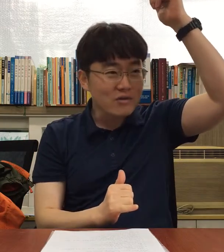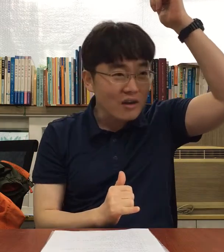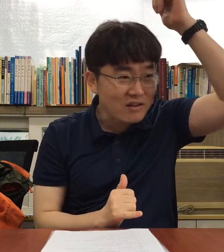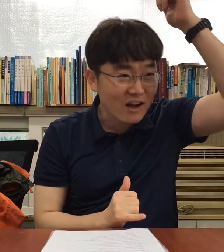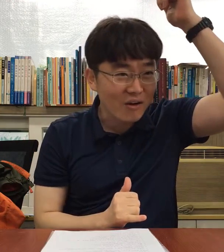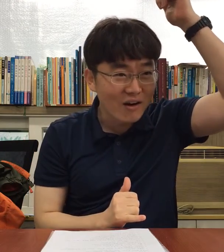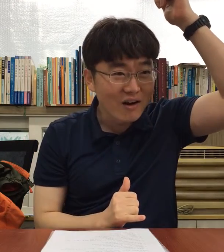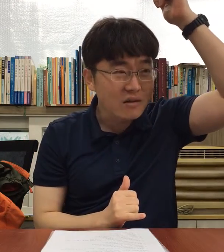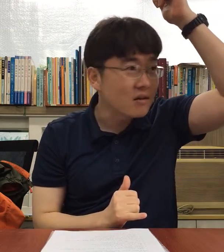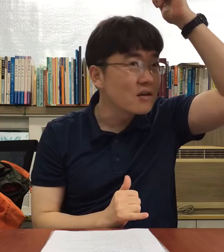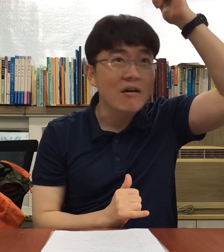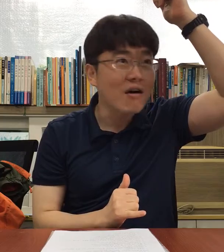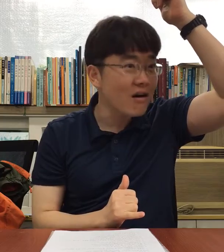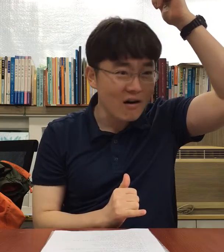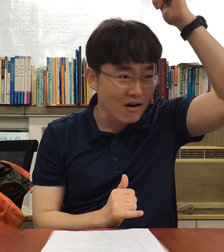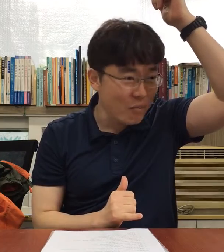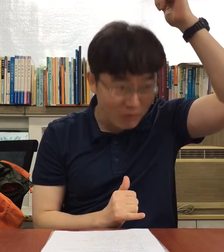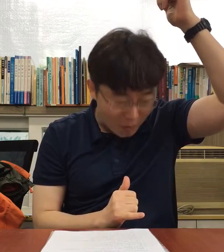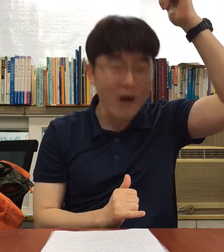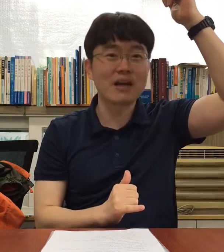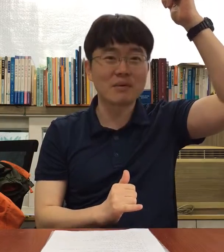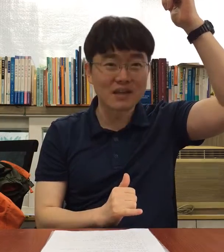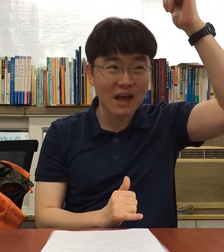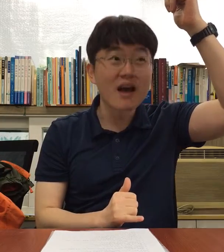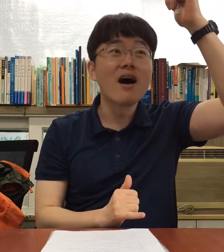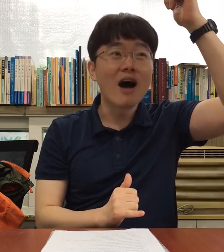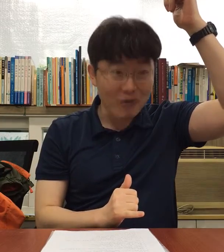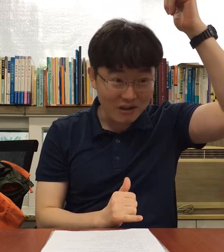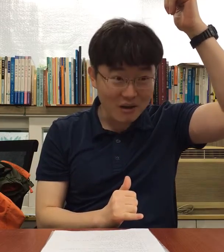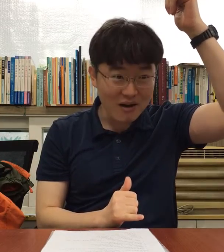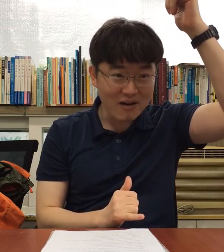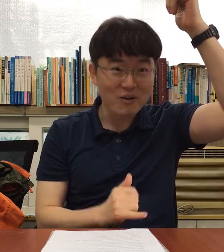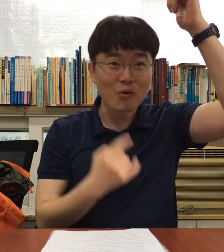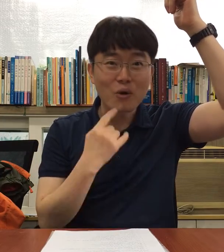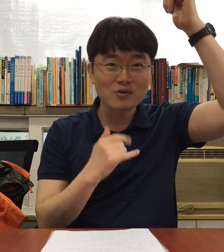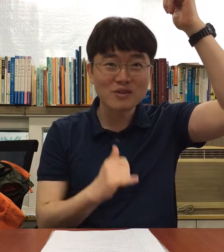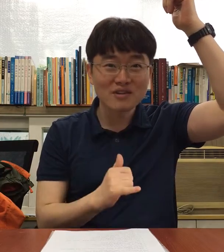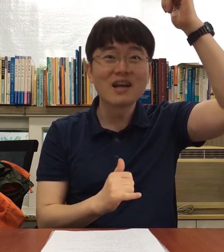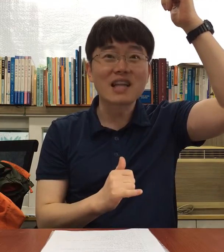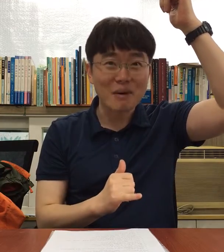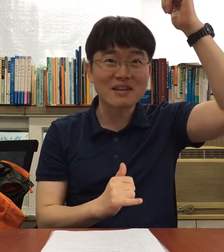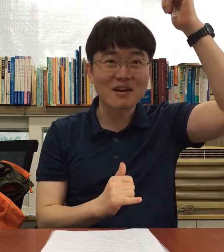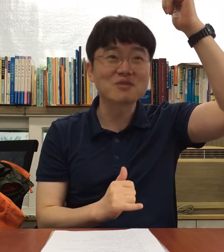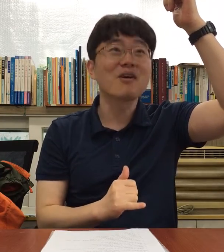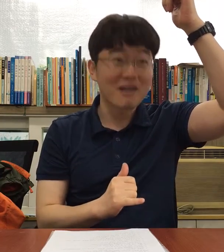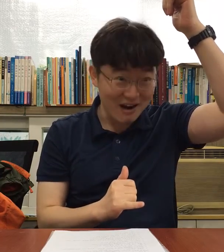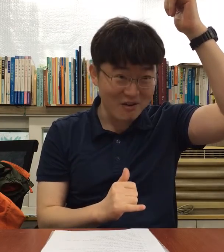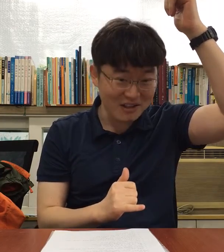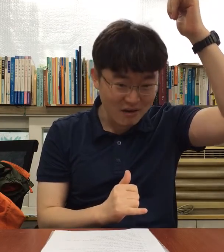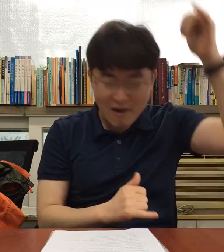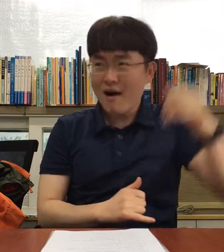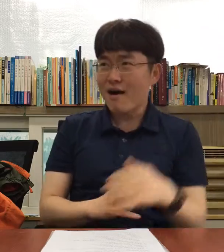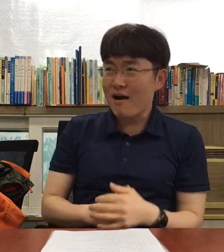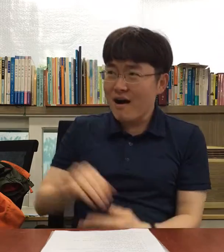딱 들어가요. 그래서 이렇게 하고 나서 이렇게 고개를 숙이는 건 다 봤다는 거죠. 하고 나서